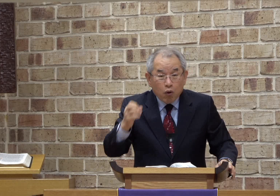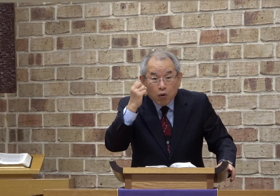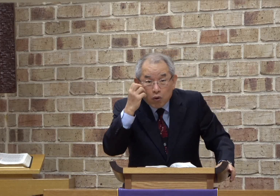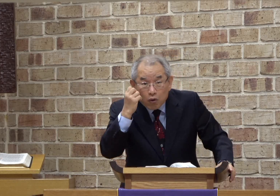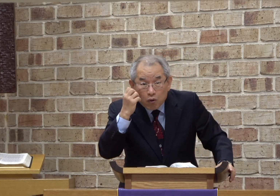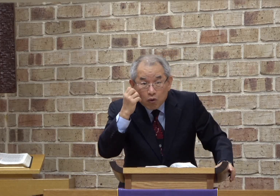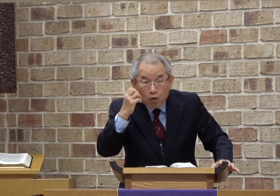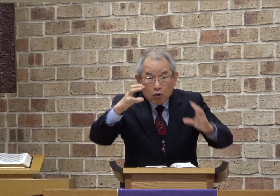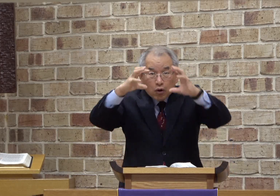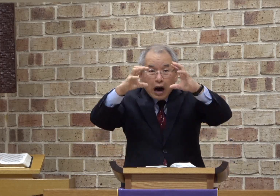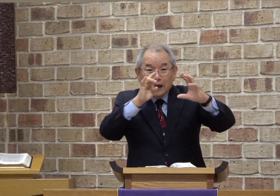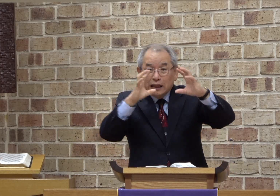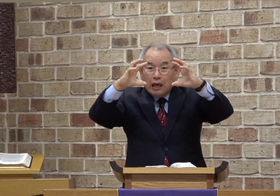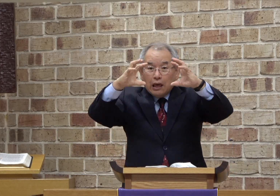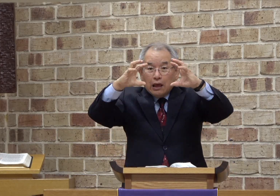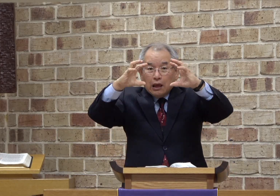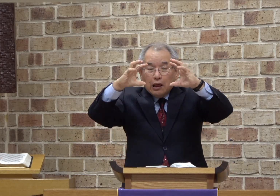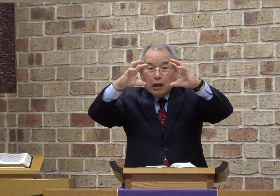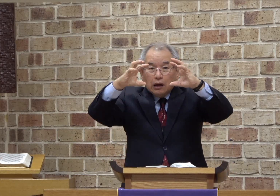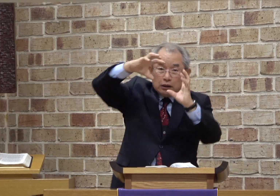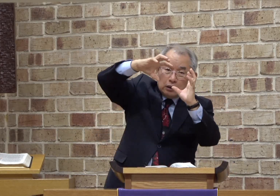그냥 인간과 인간의 사랑, 그런 사랑이 아니라 최고의 사랑.